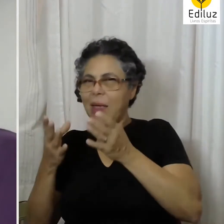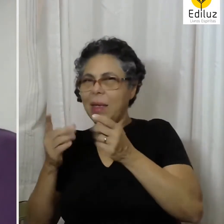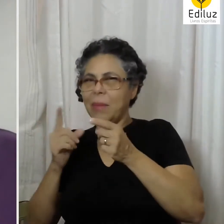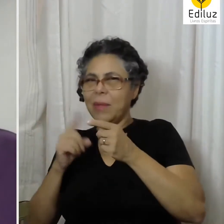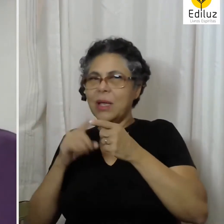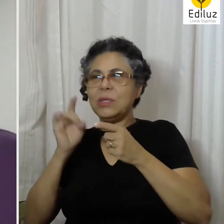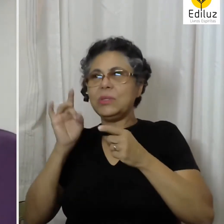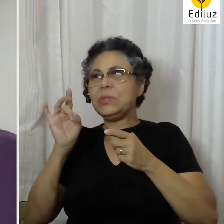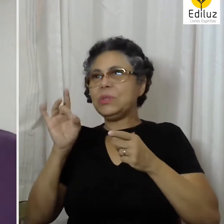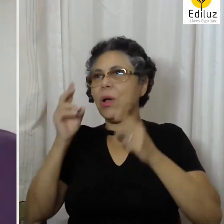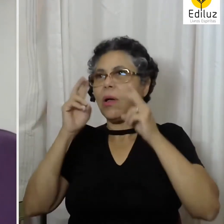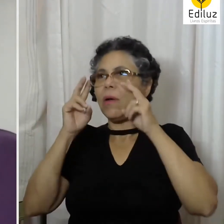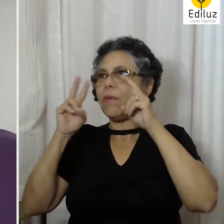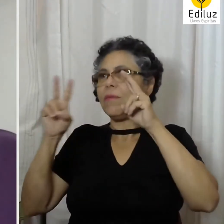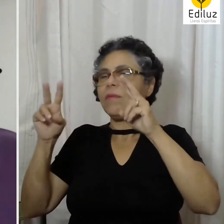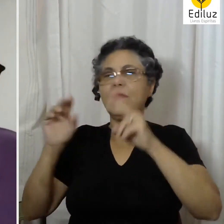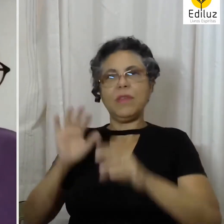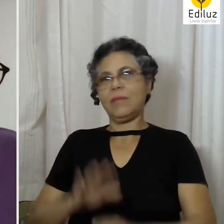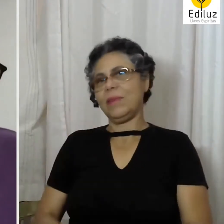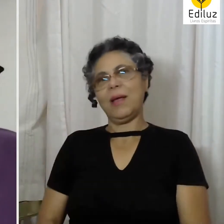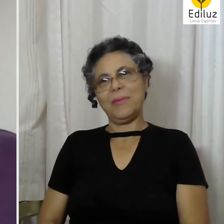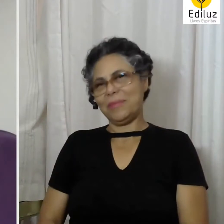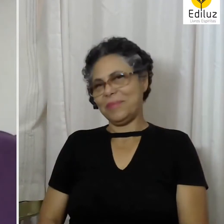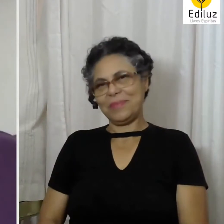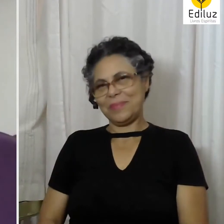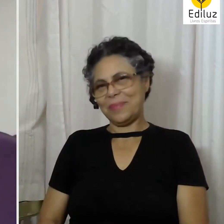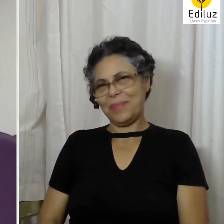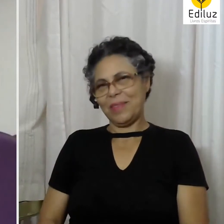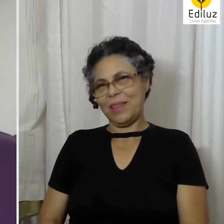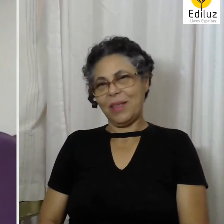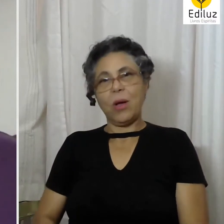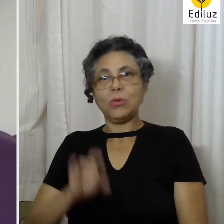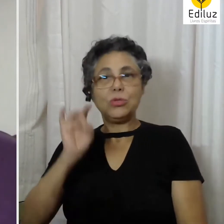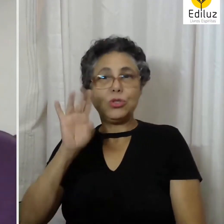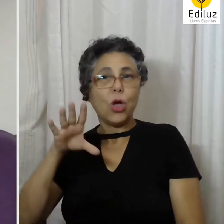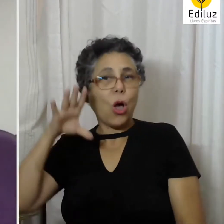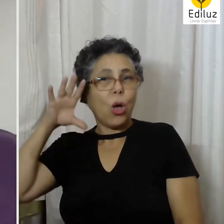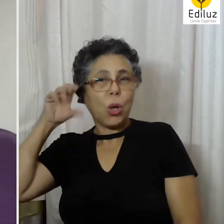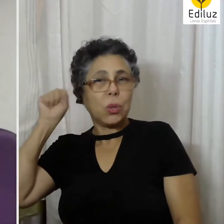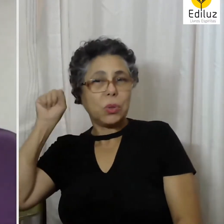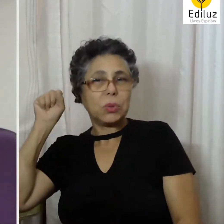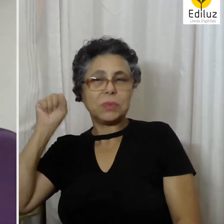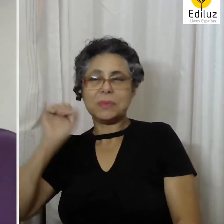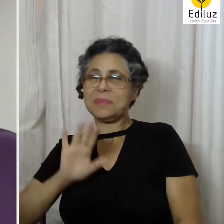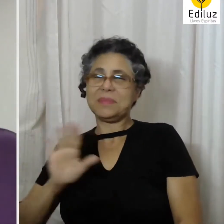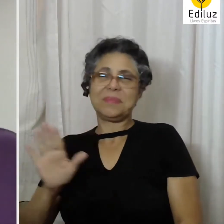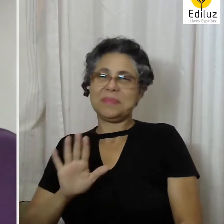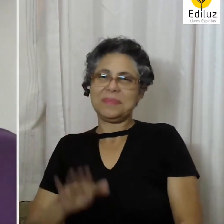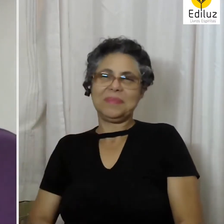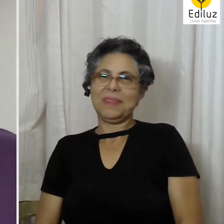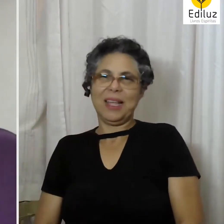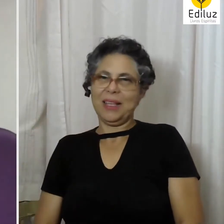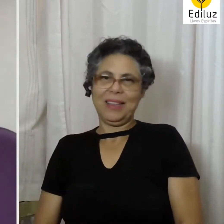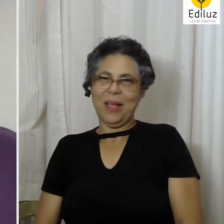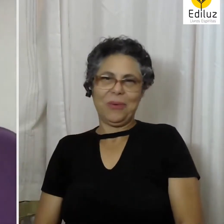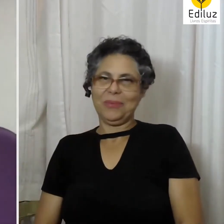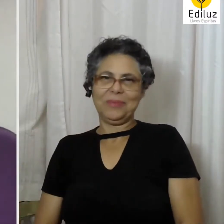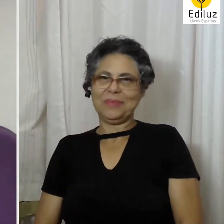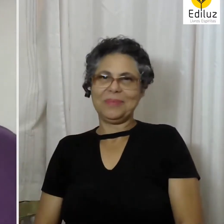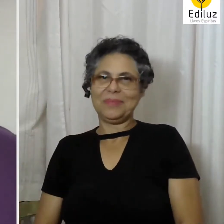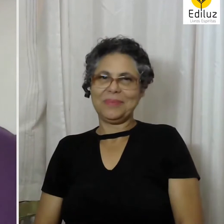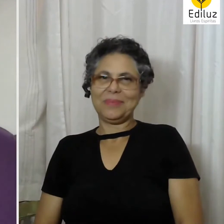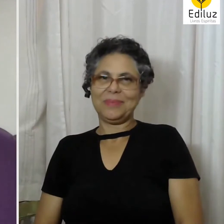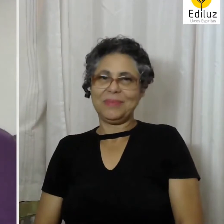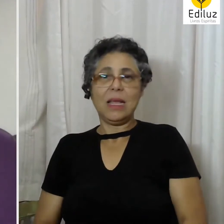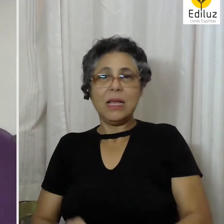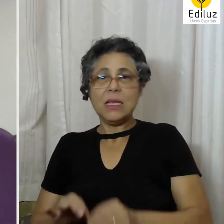com o canal visual, nem somente com o canal auditivo, quando me pedirem alguma coisa. Eu